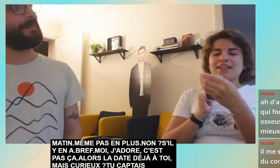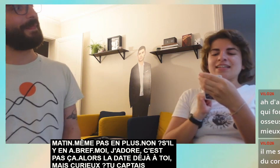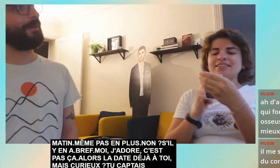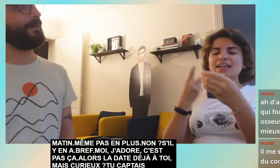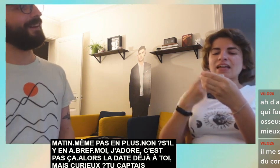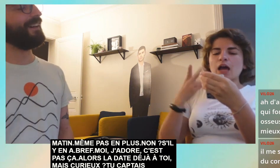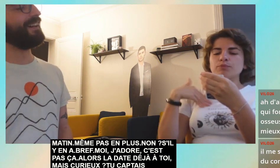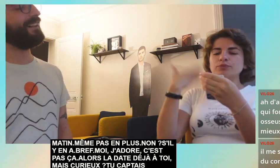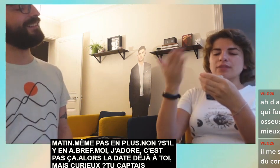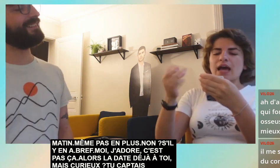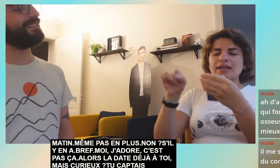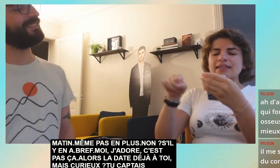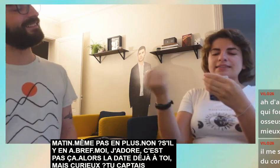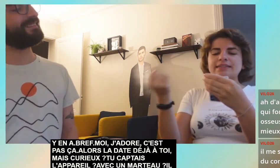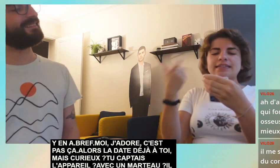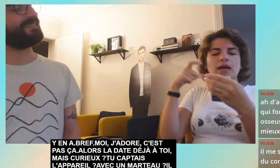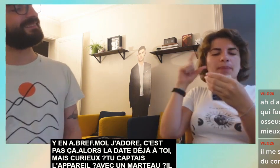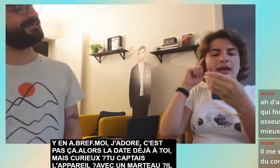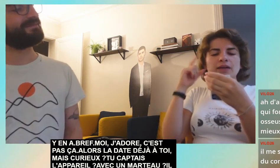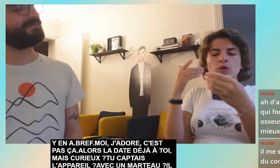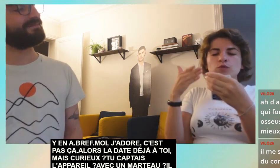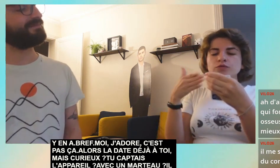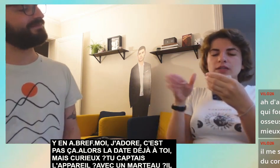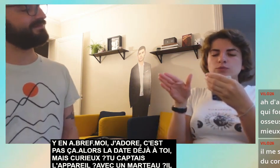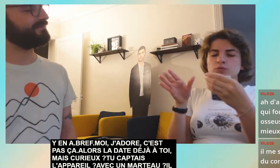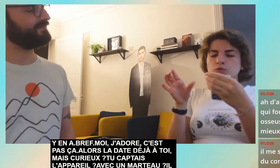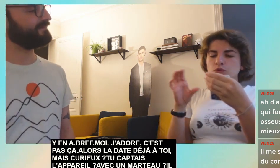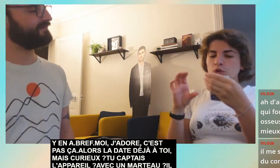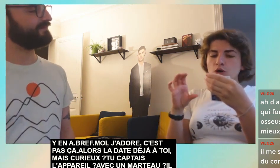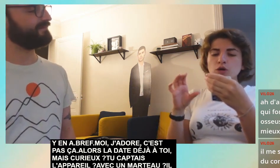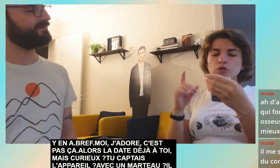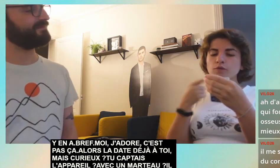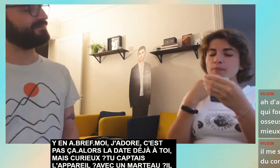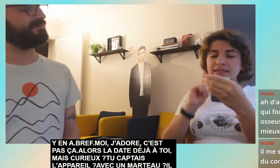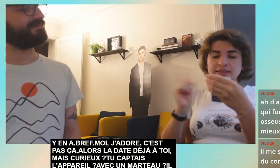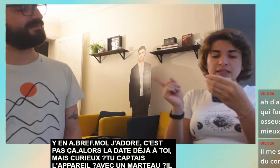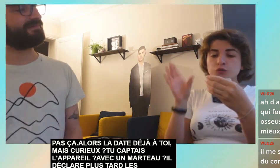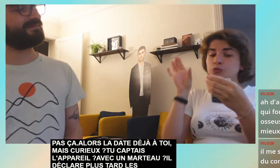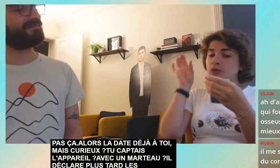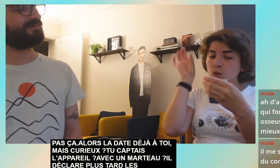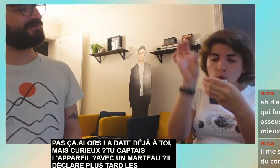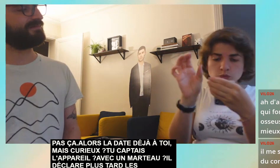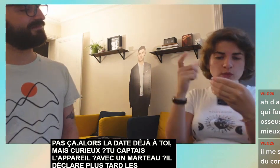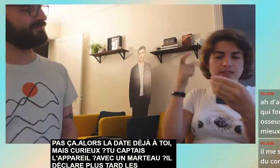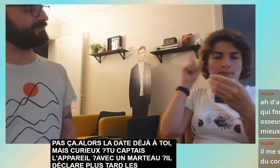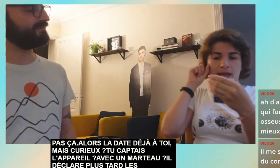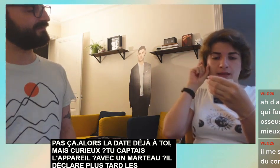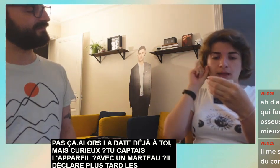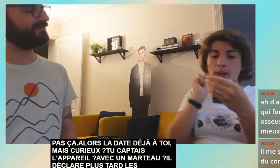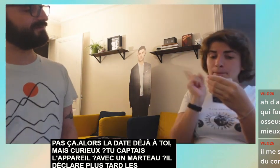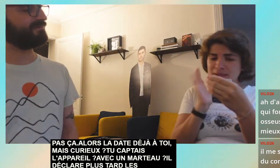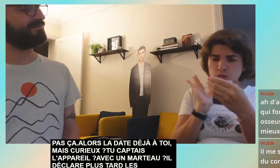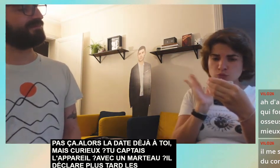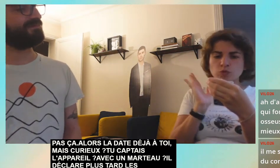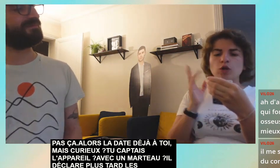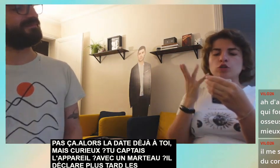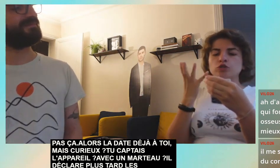Il déclare plus tard capter les appareils en ouverture de colloque ne veut pas dire que je suis contre les appareils. Pas du tout. Je veux